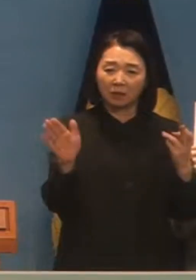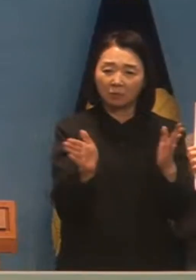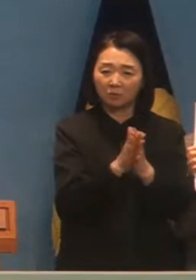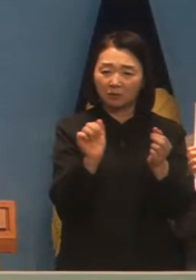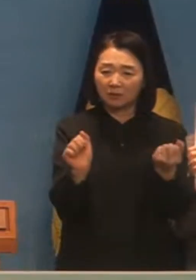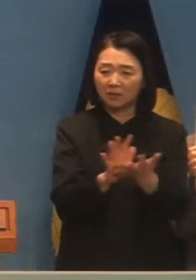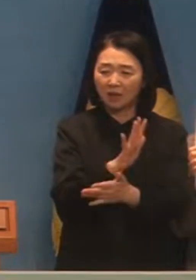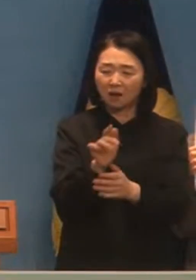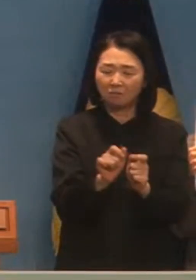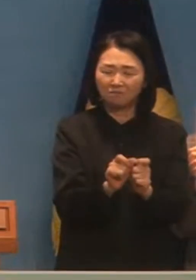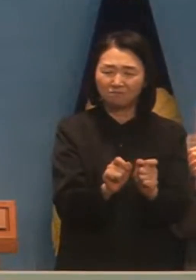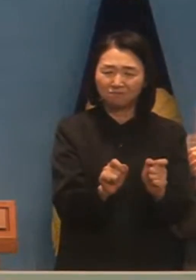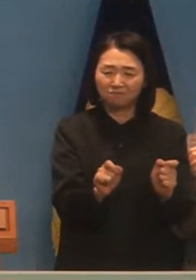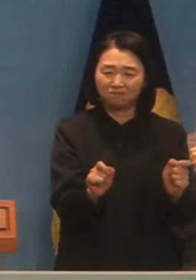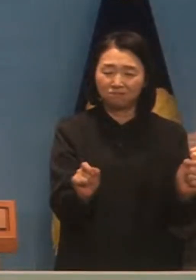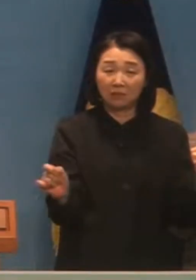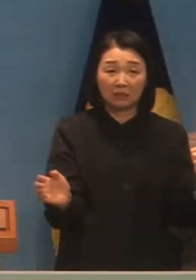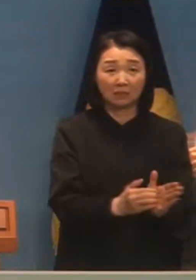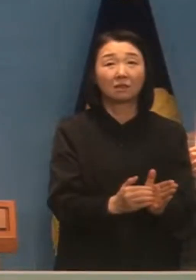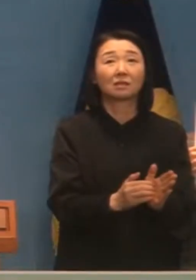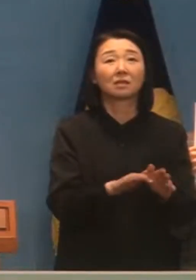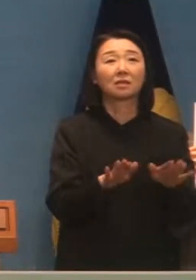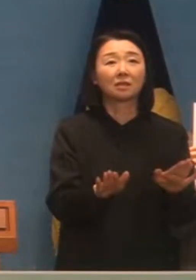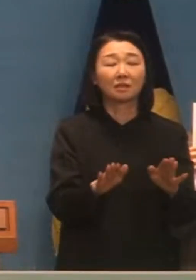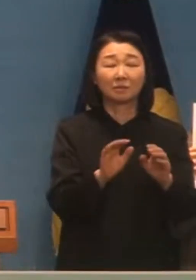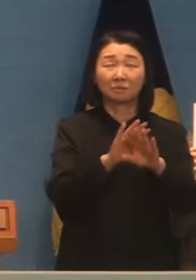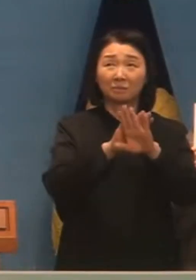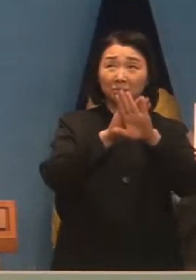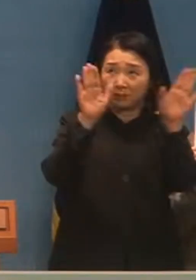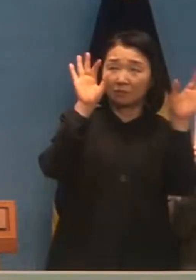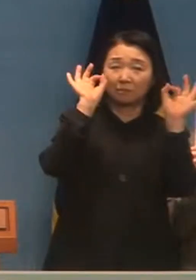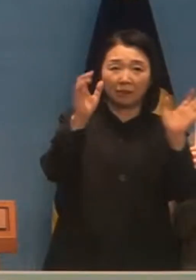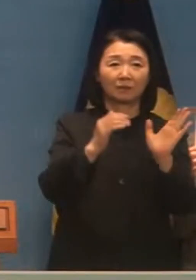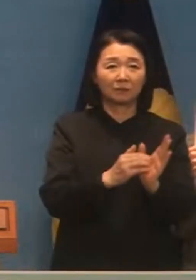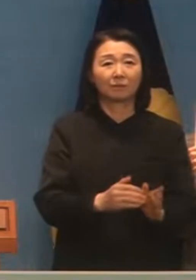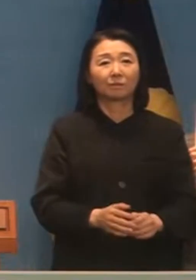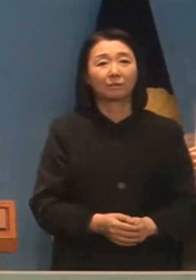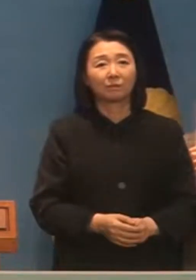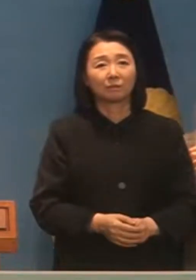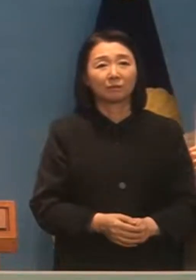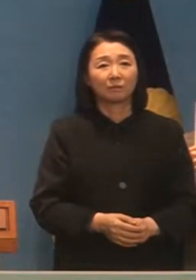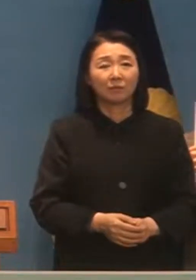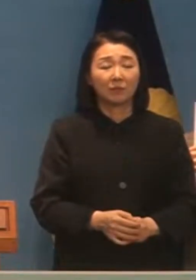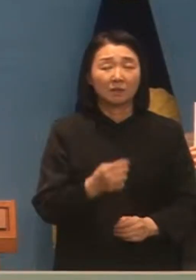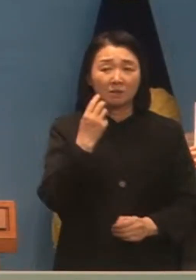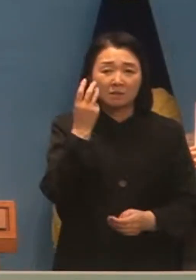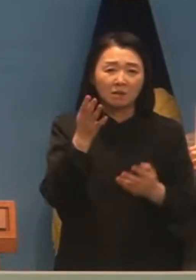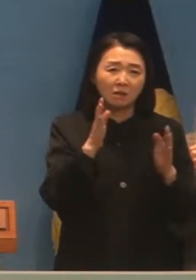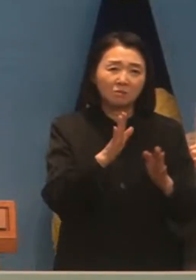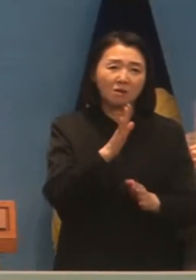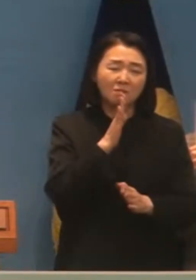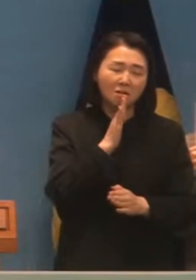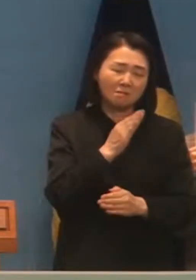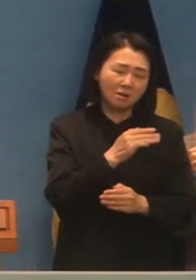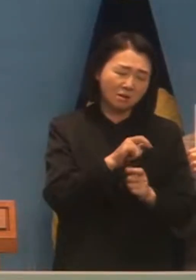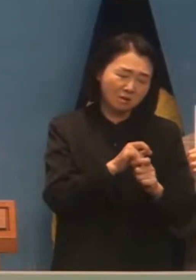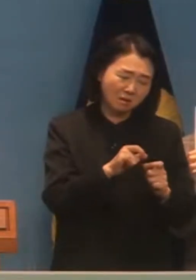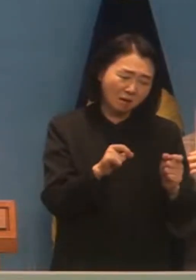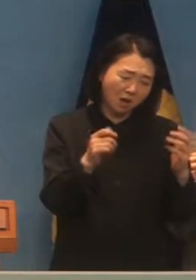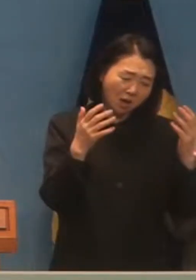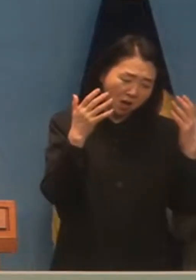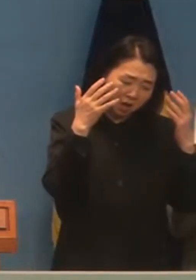내란의 긴긴 터널을 지나 우리는 끝내 빛을 보았습니다. 그 4달은 너무나도 길고